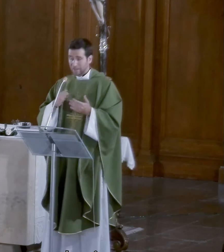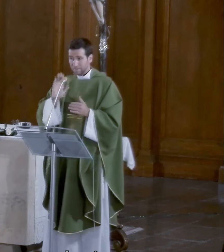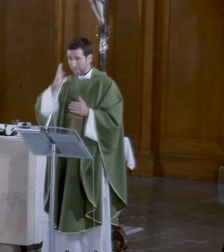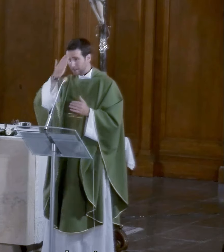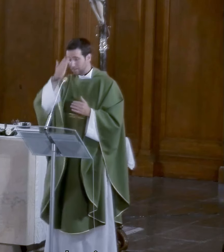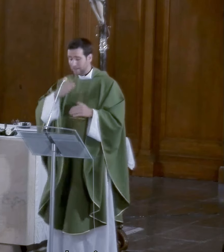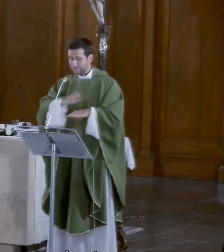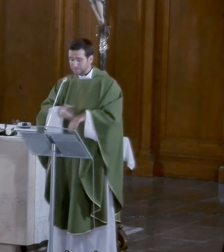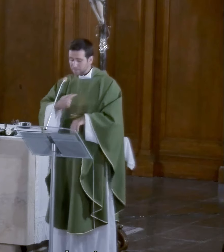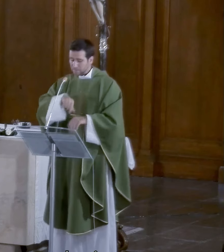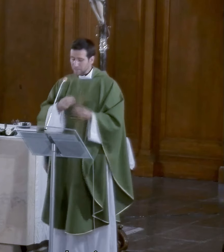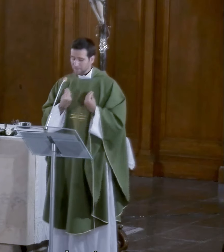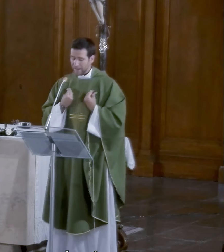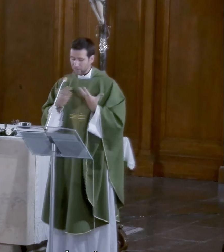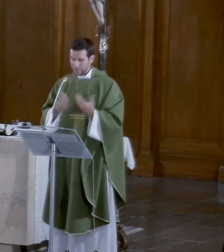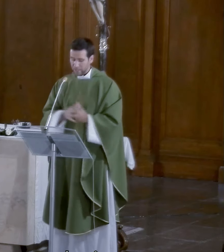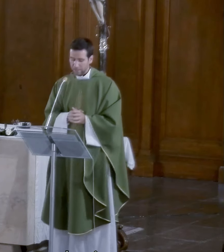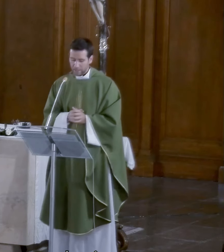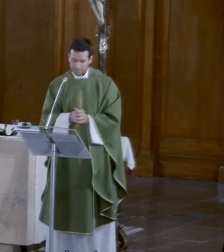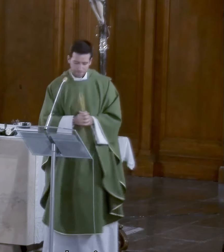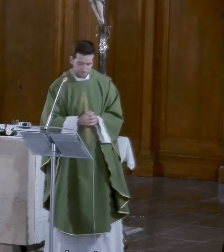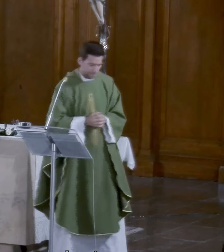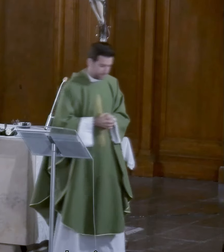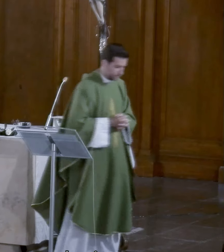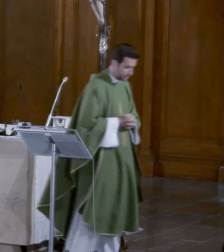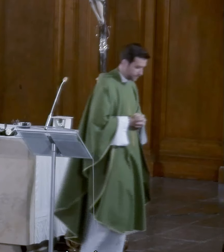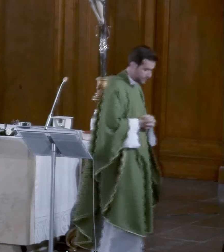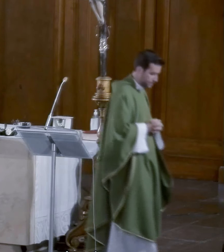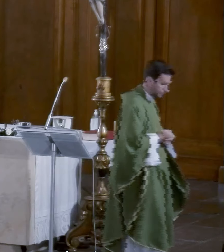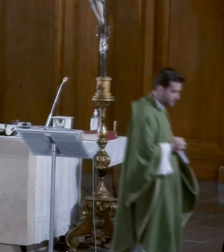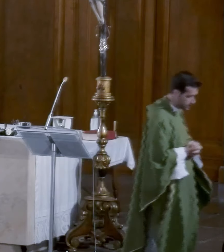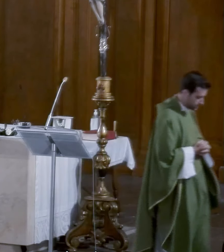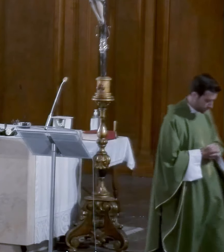y principal para nuestra vida.